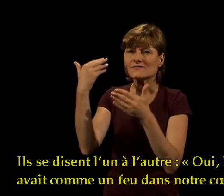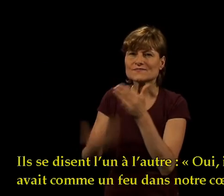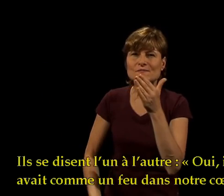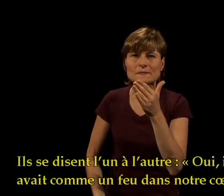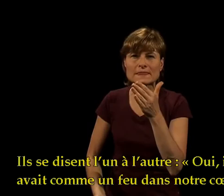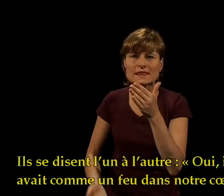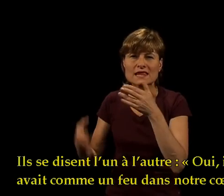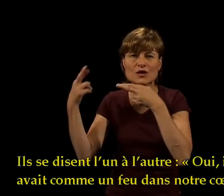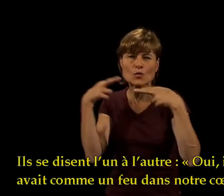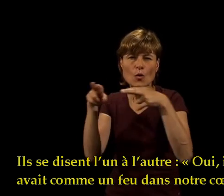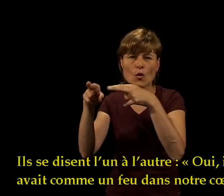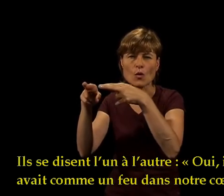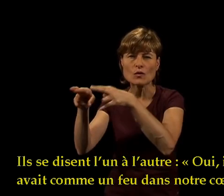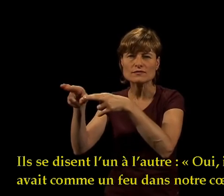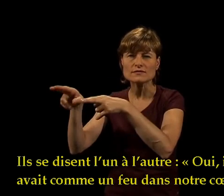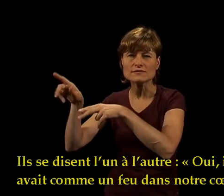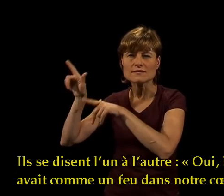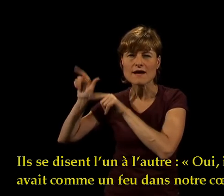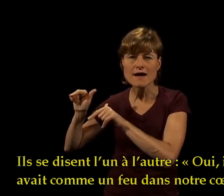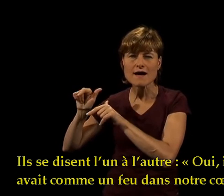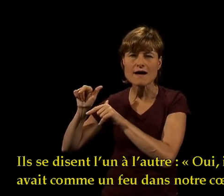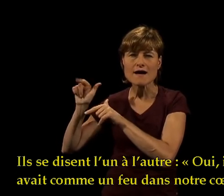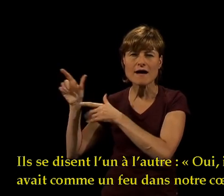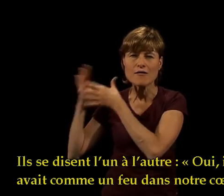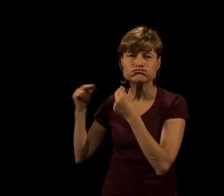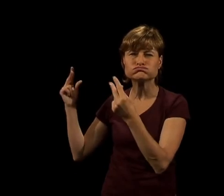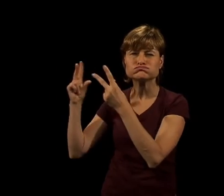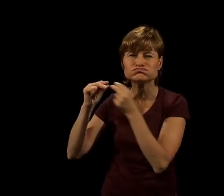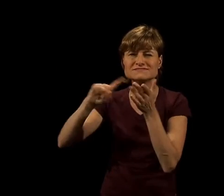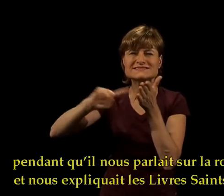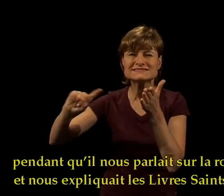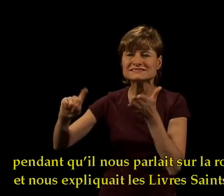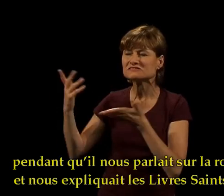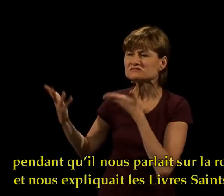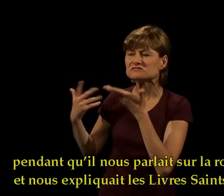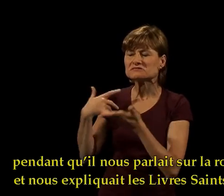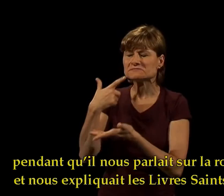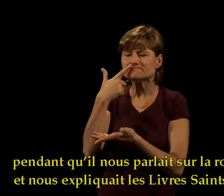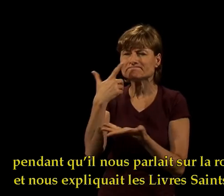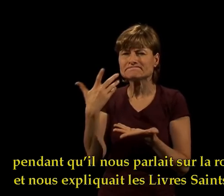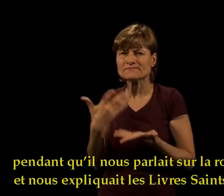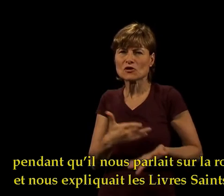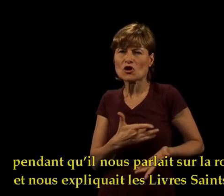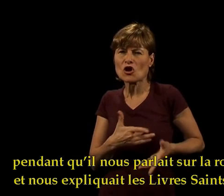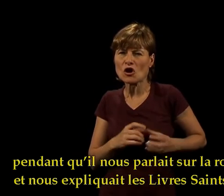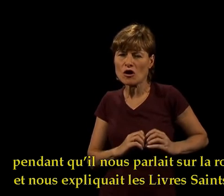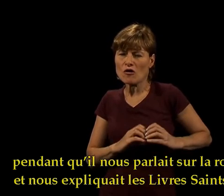Ils se disent l'un à l'autre, « Oui, il y avait comme un feu dans notre cœur pendant qu'il nous parlait sur la route et